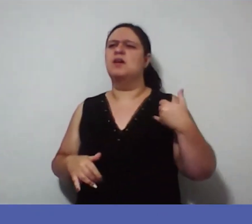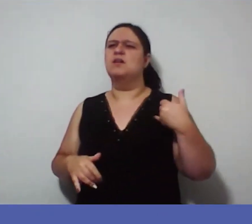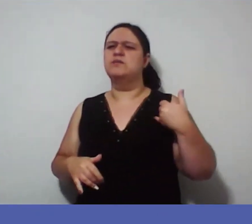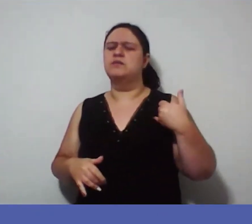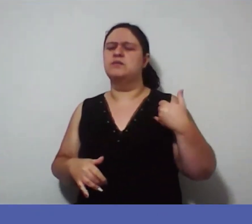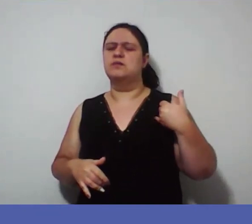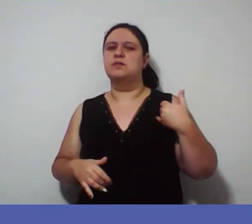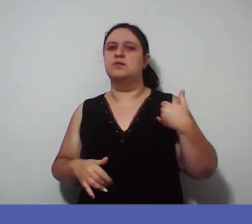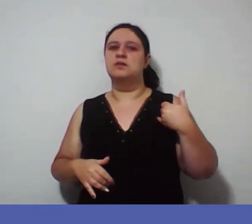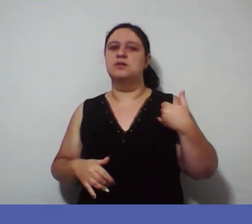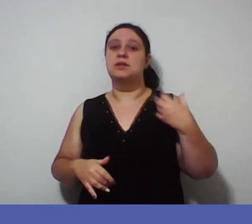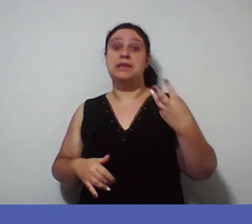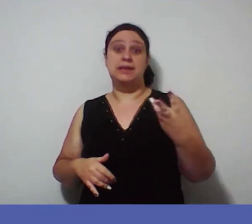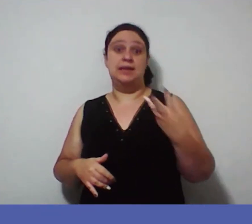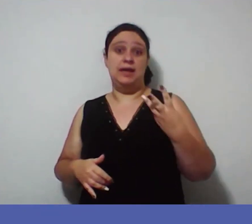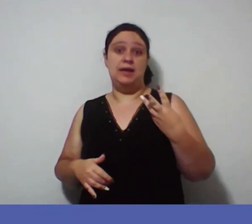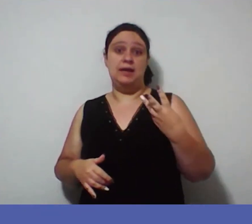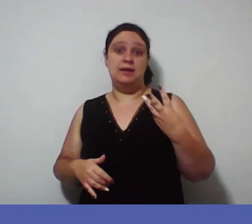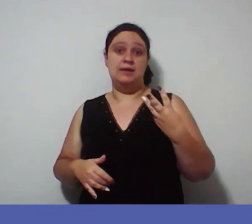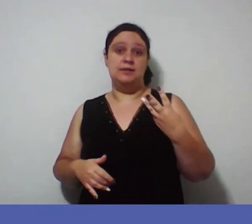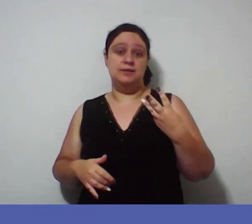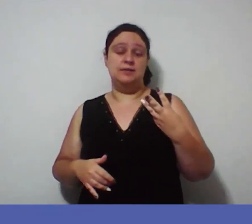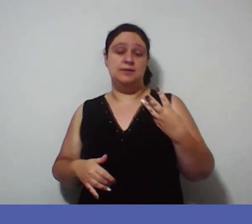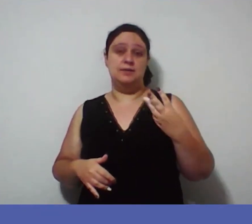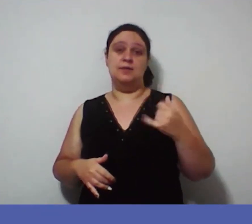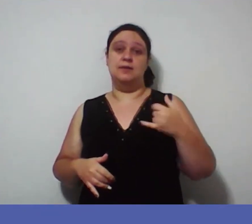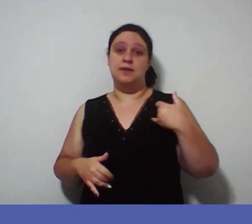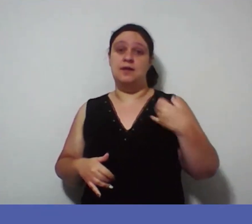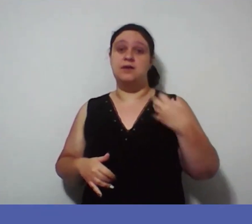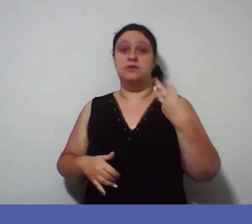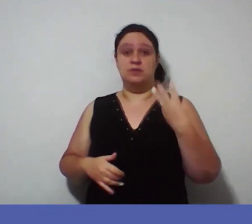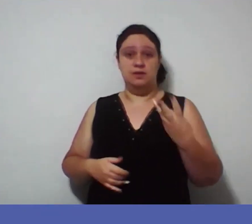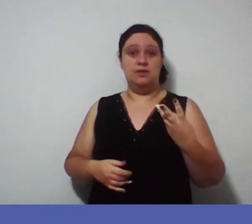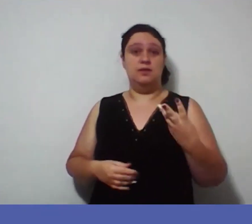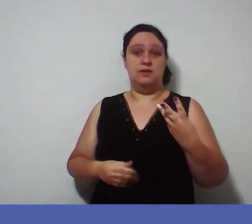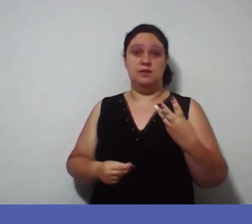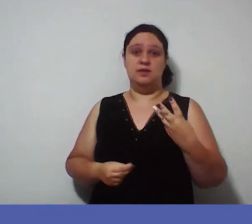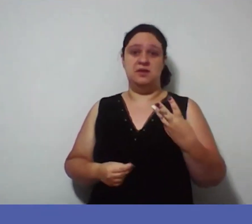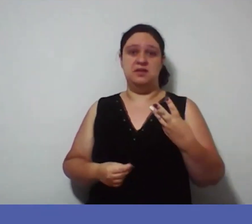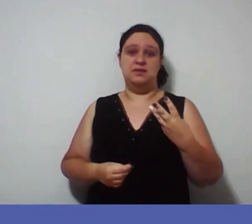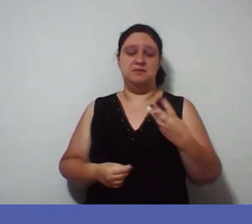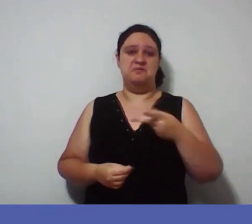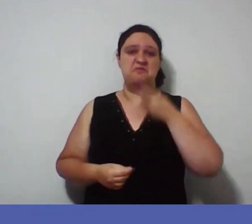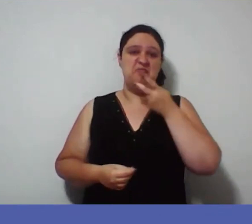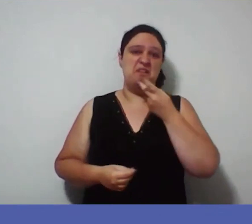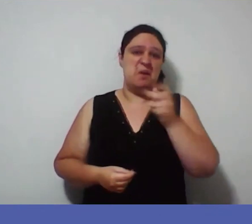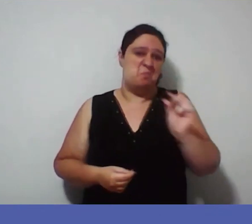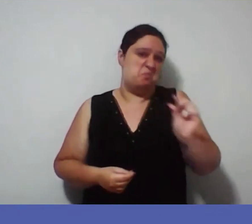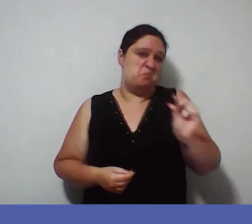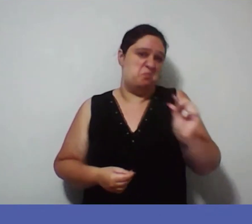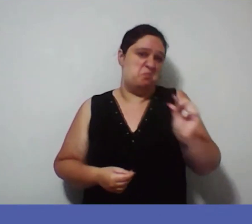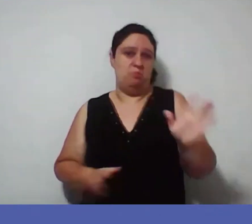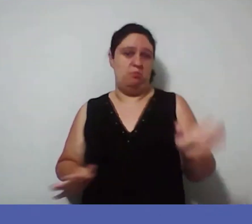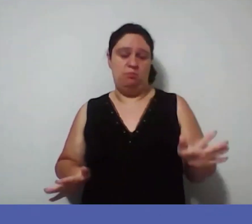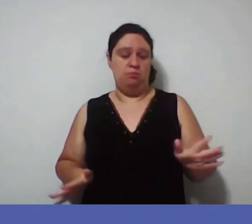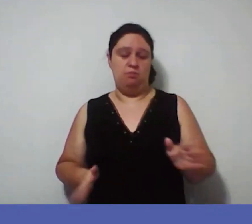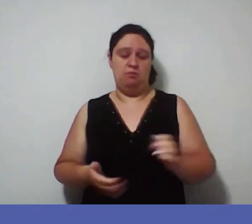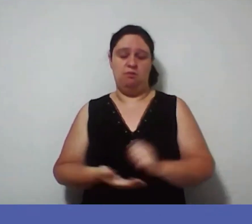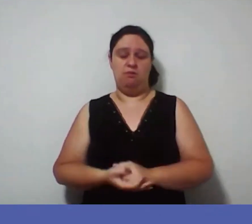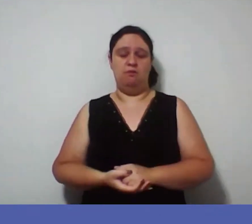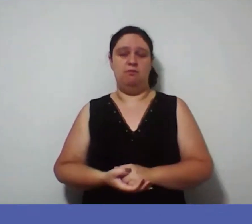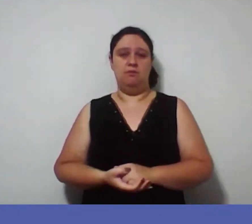3 anos, 3 anos que o irmão aprendeu a falar, 3 anos, estava